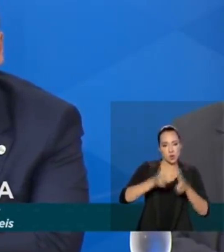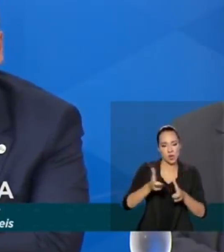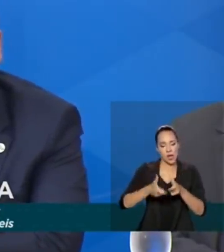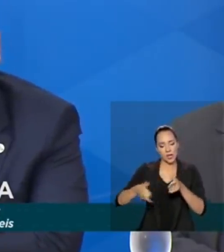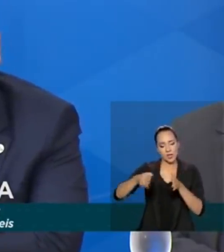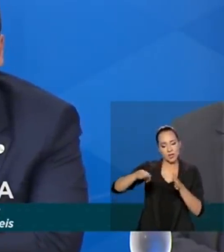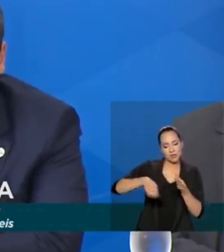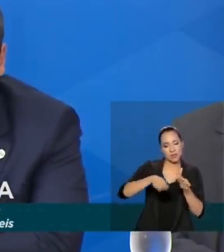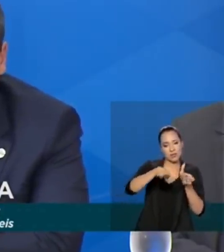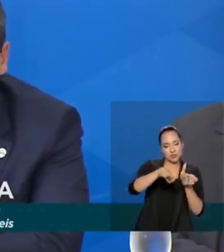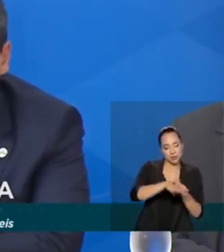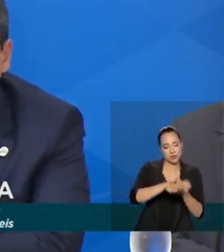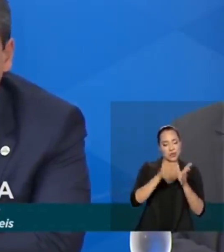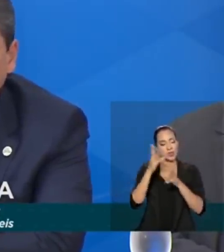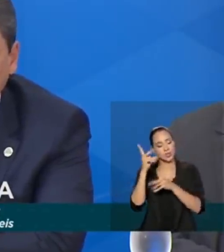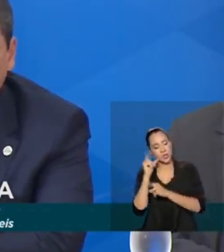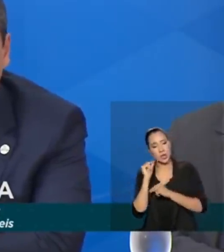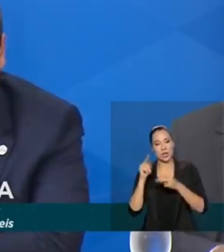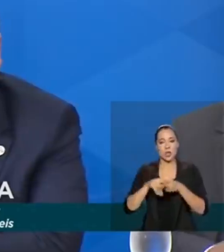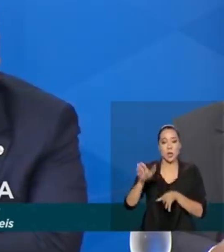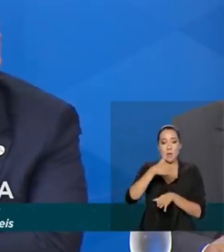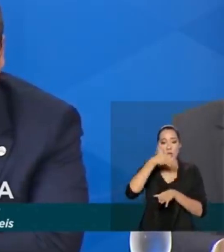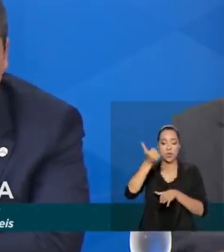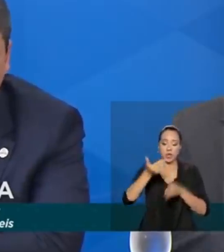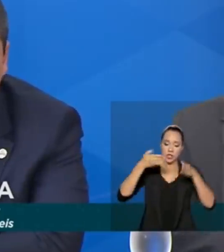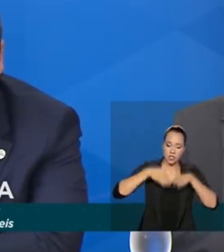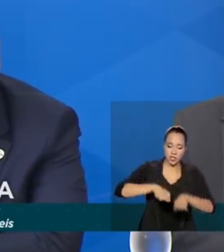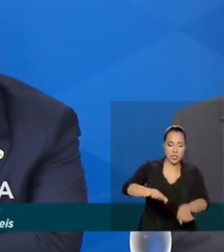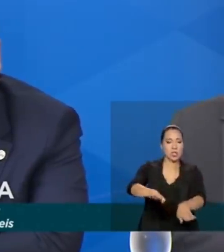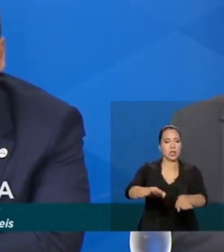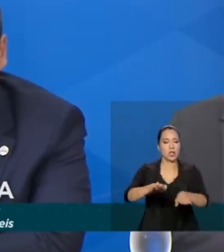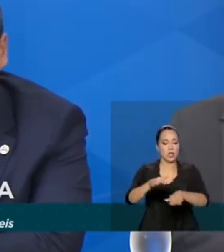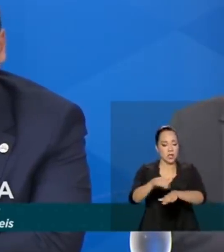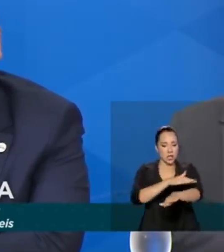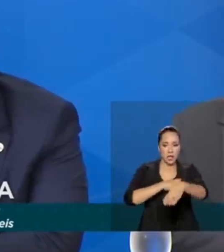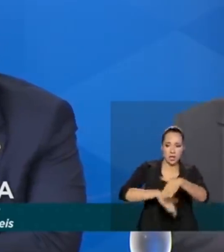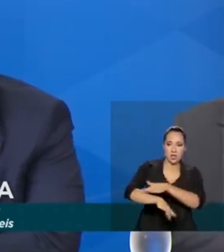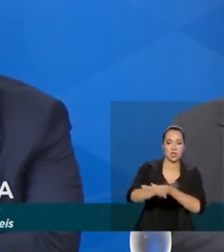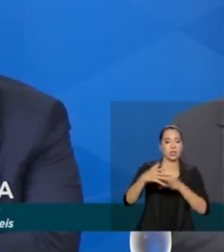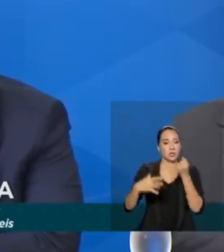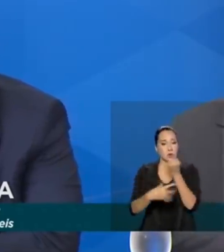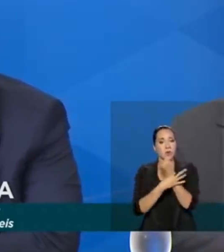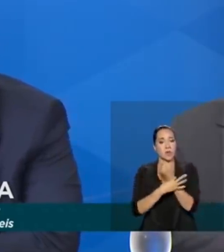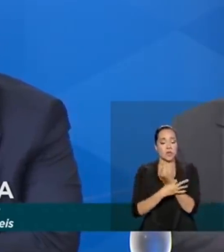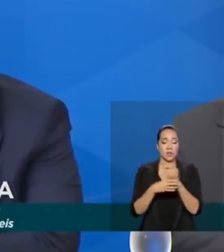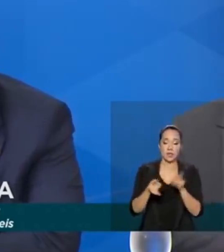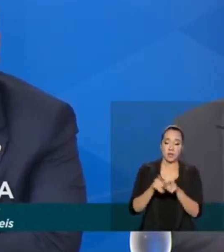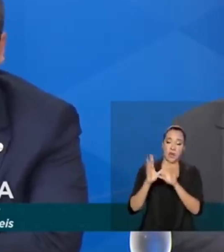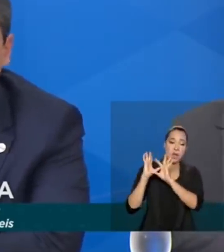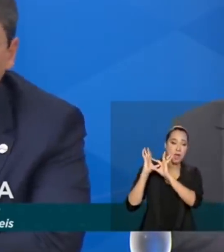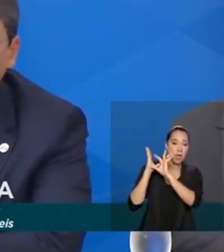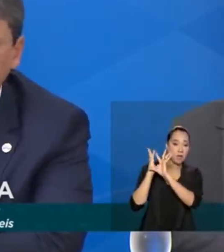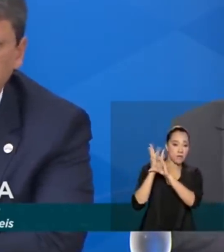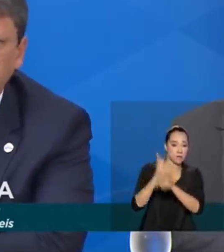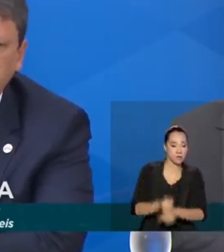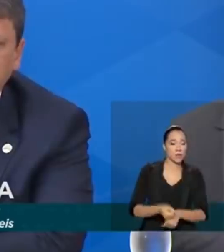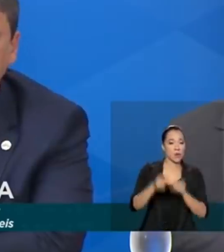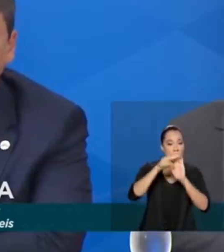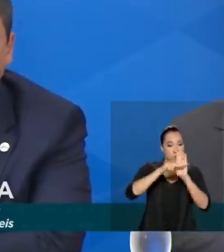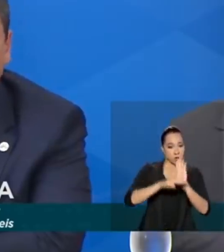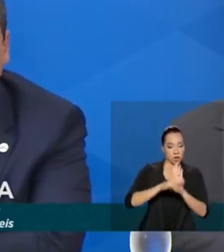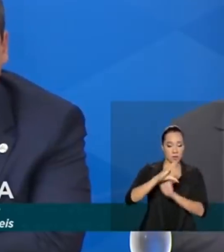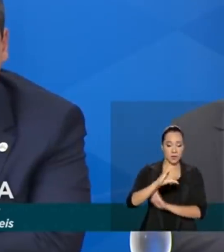questão da melhoria da condição de estrada, na melhoria das condições de segurança, da revisão de normas do CONTRAN, que vão